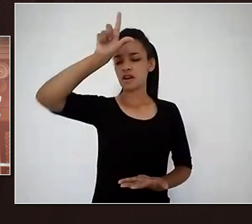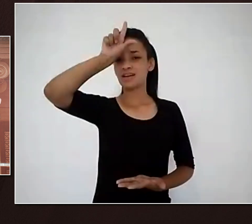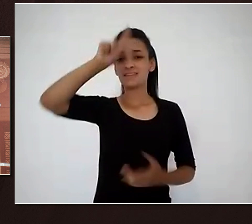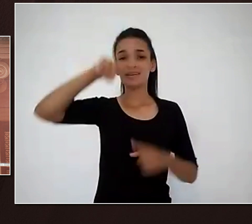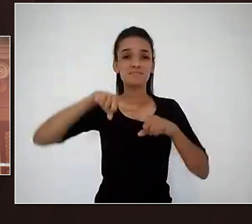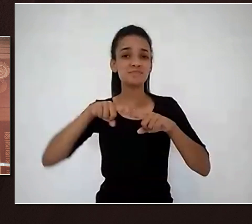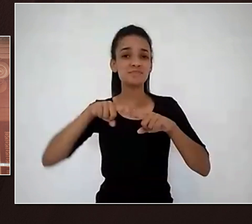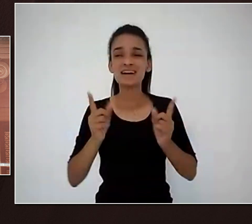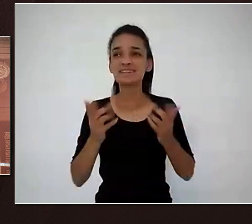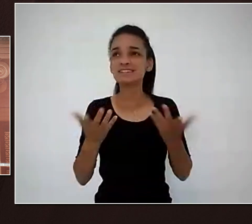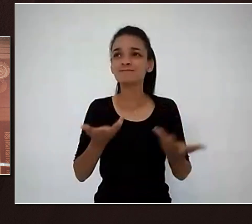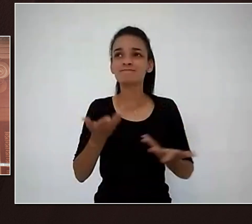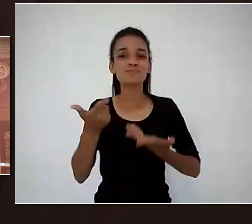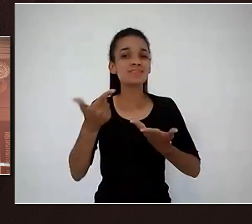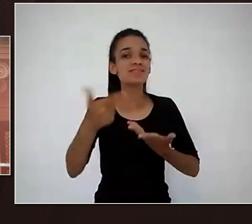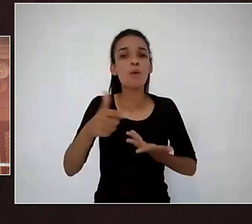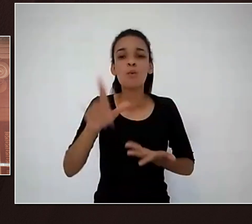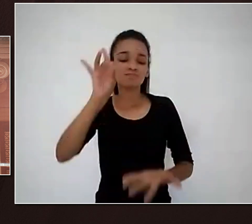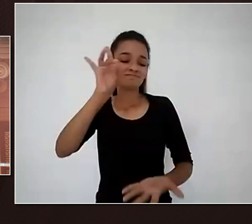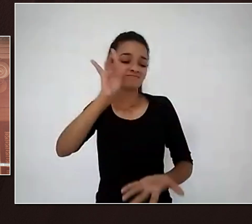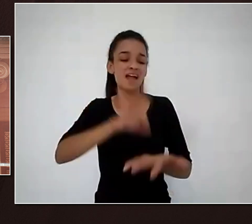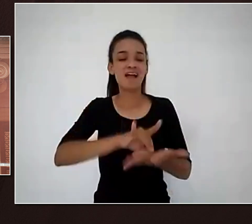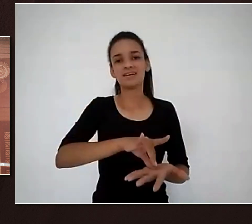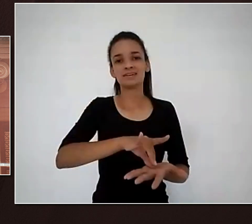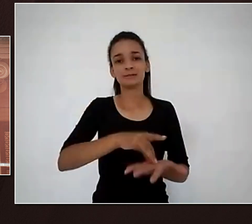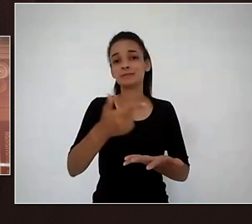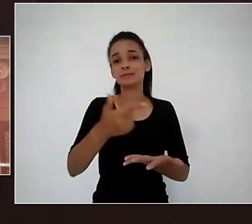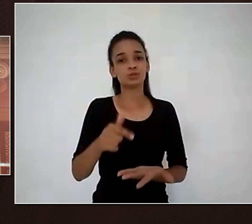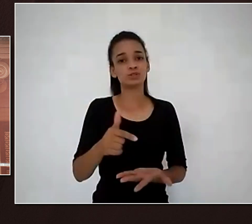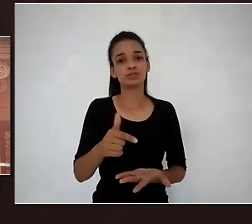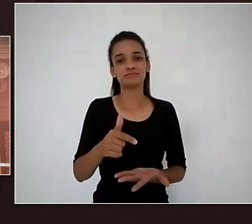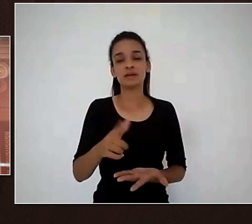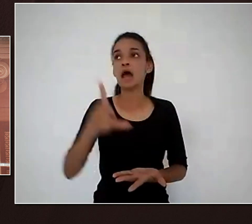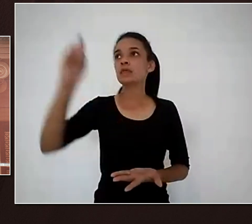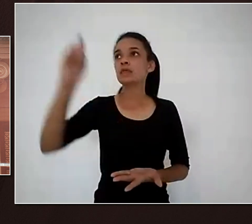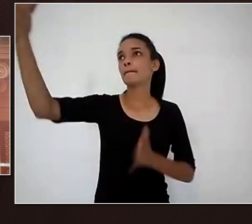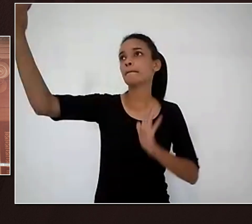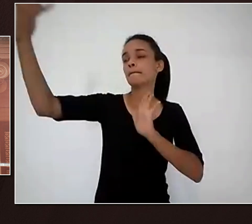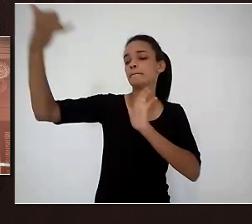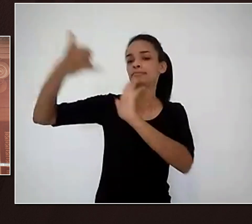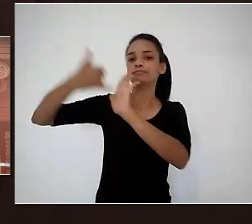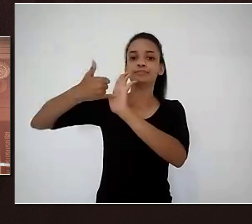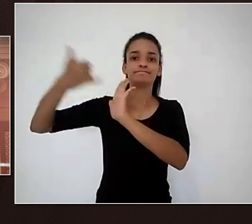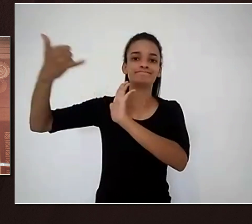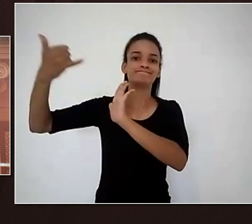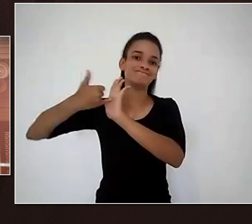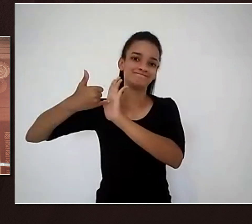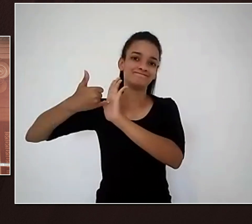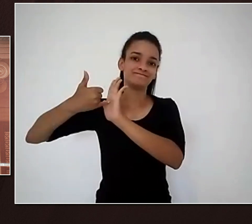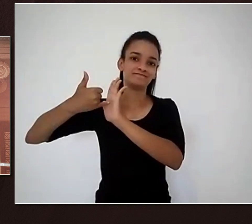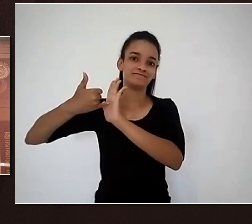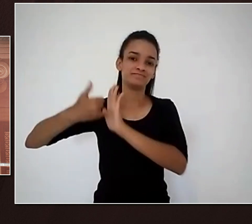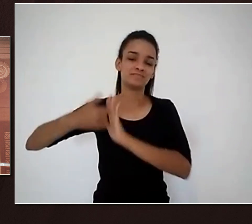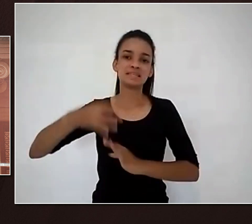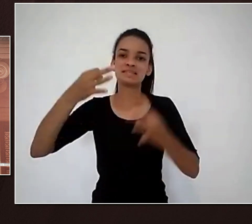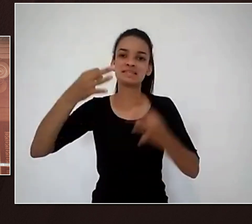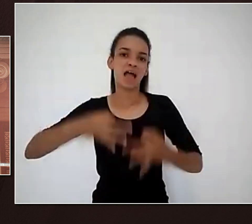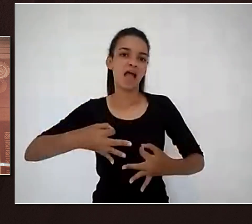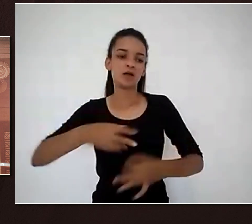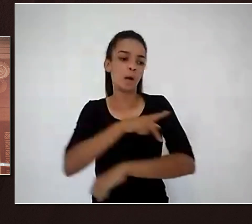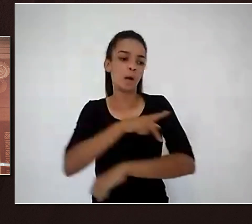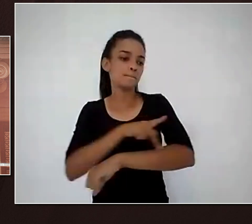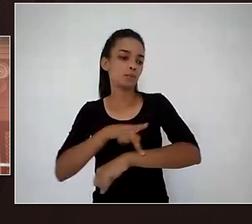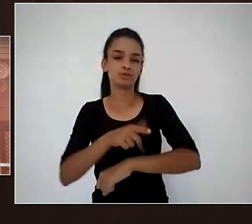estavam conduzindo mais a palavra da revelação para a igreja, né, de uma maneira pura. Então, a partir